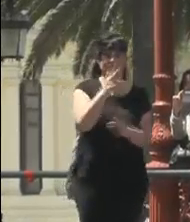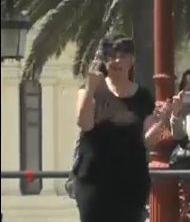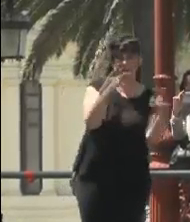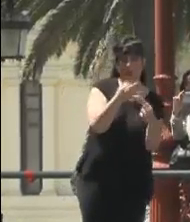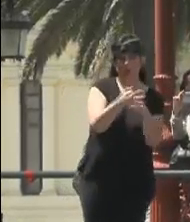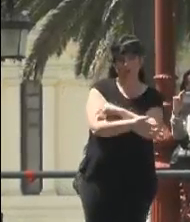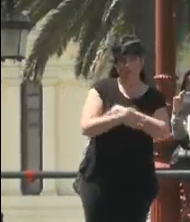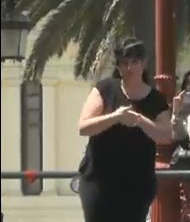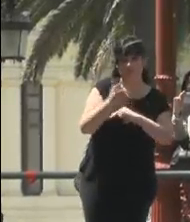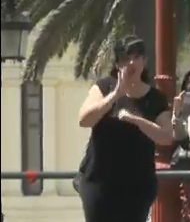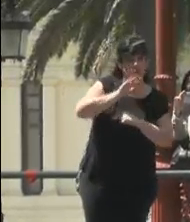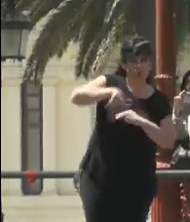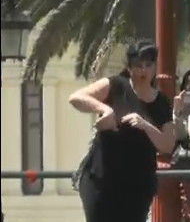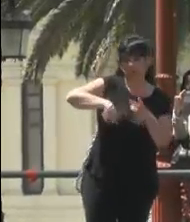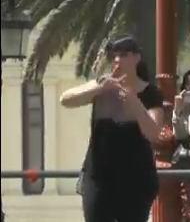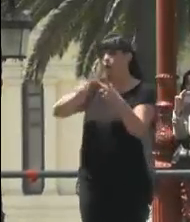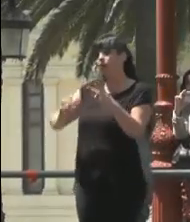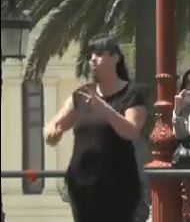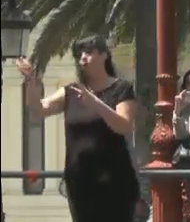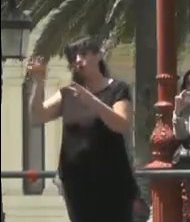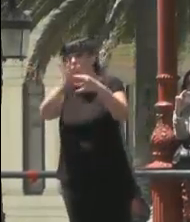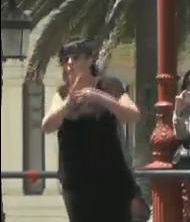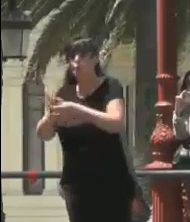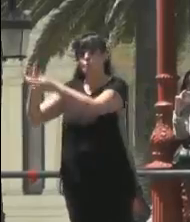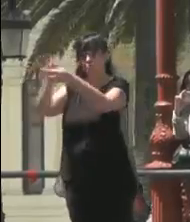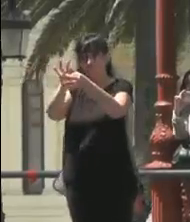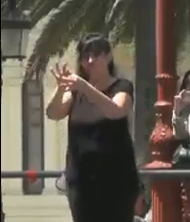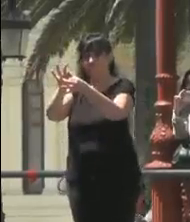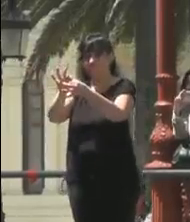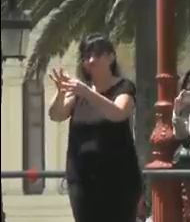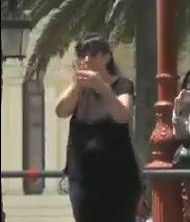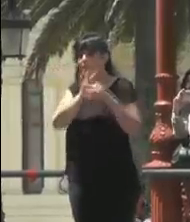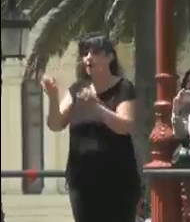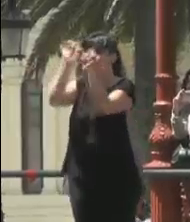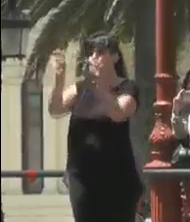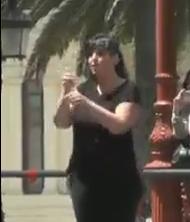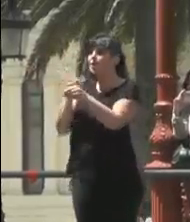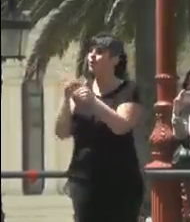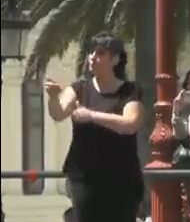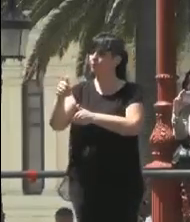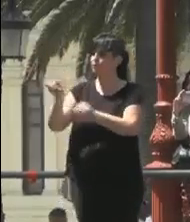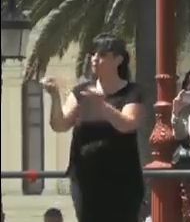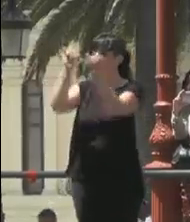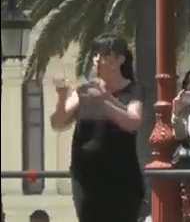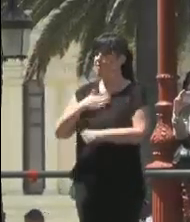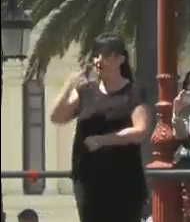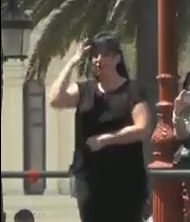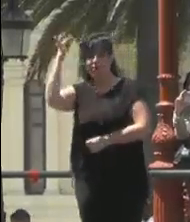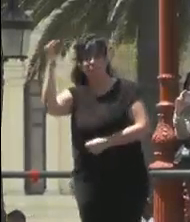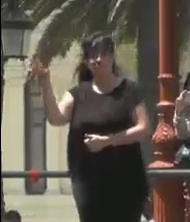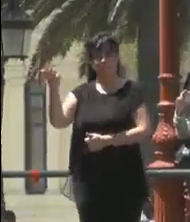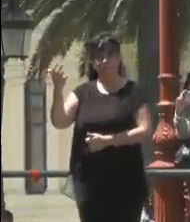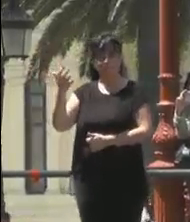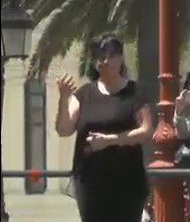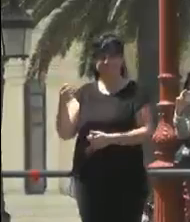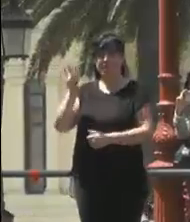modelo de Unidas Podemos, En Marea, La Valenciana, En Comú Podem, que es el modelo del futuro, de la ilusión, de un país donde